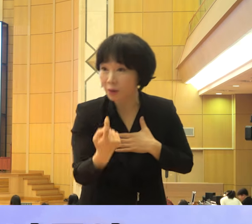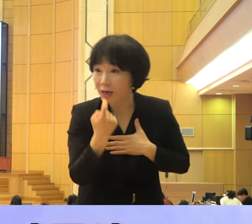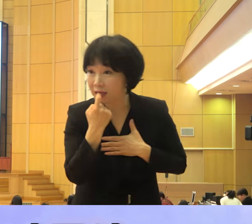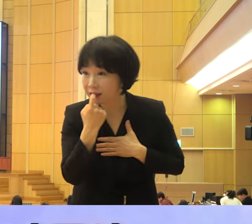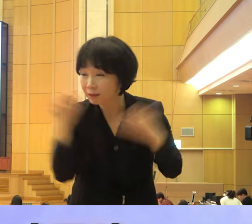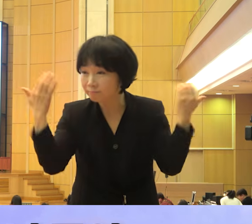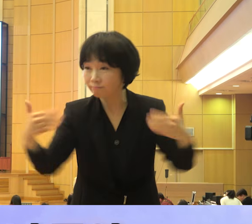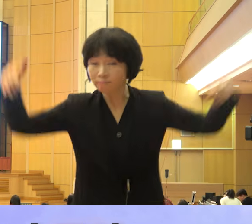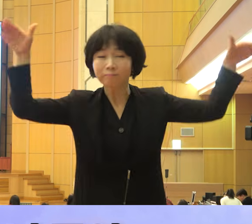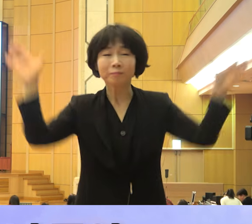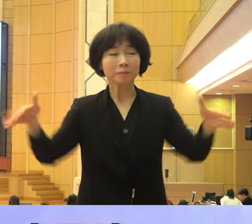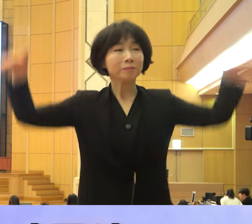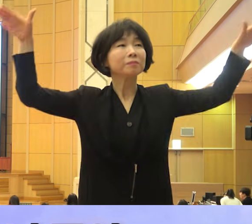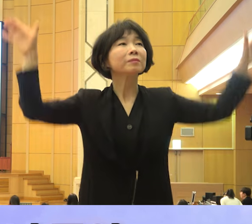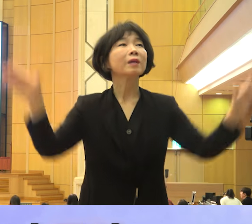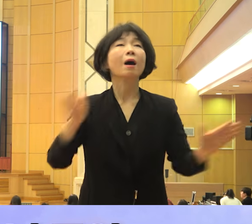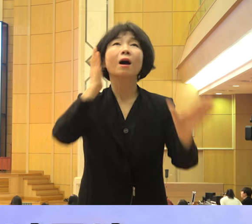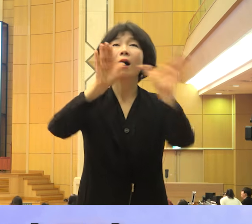생명도 천사도